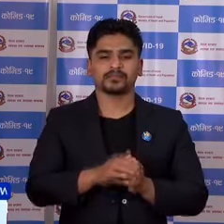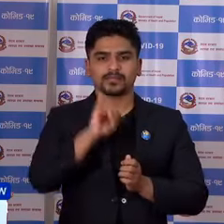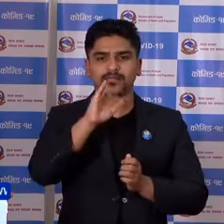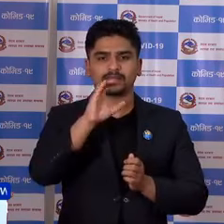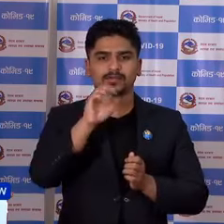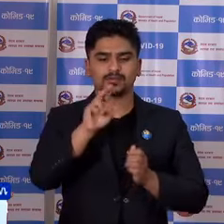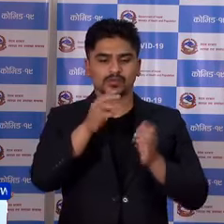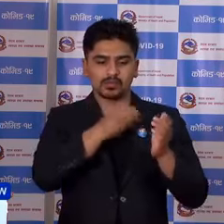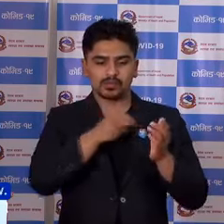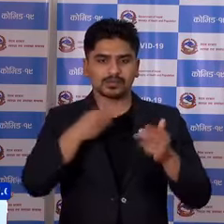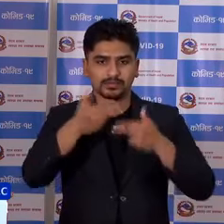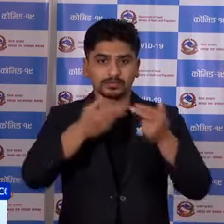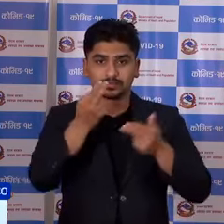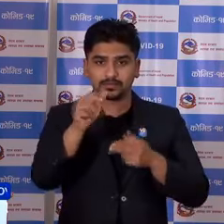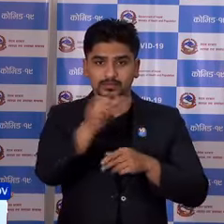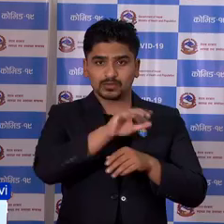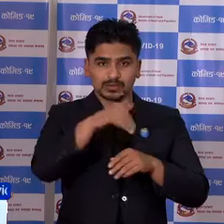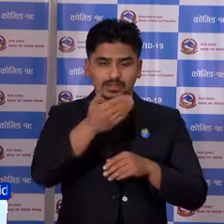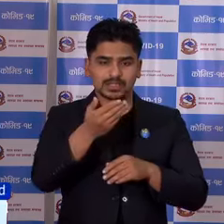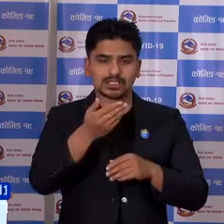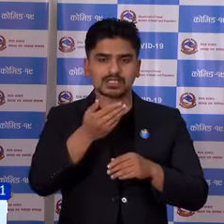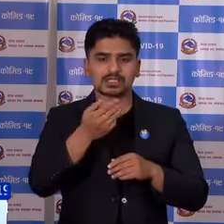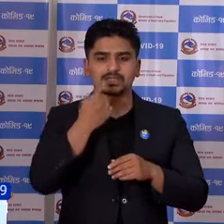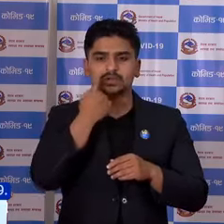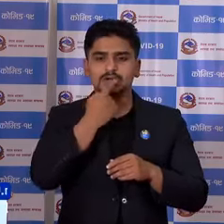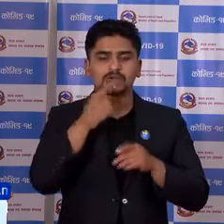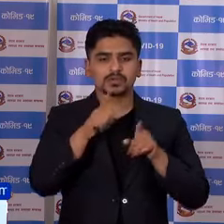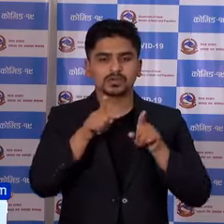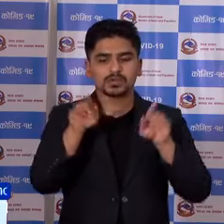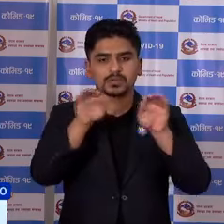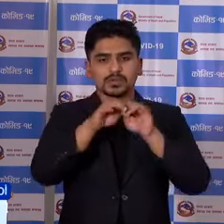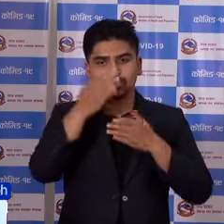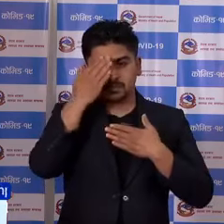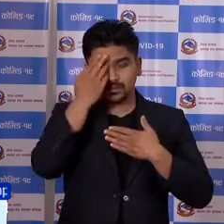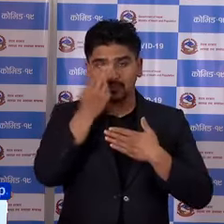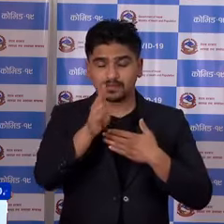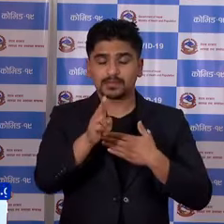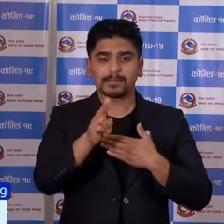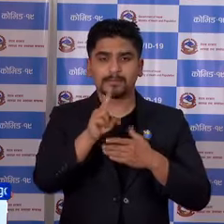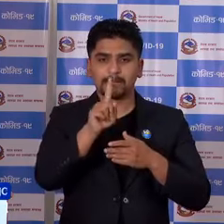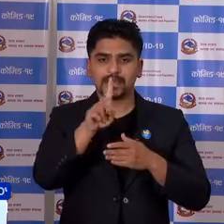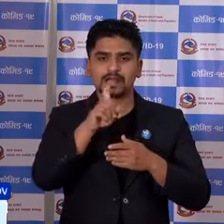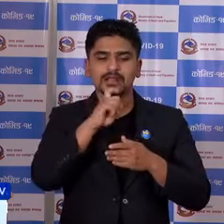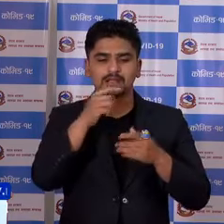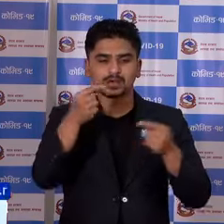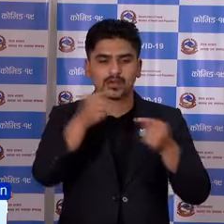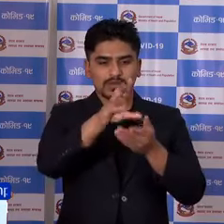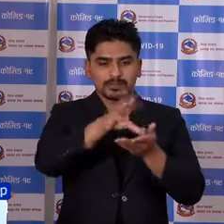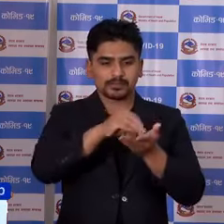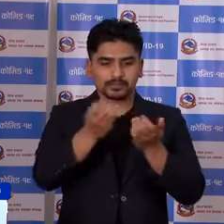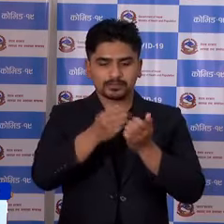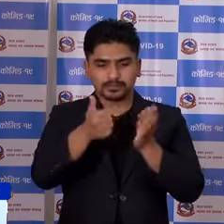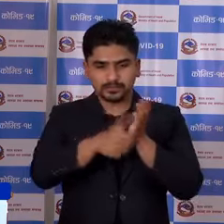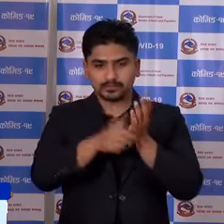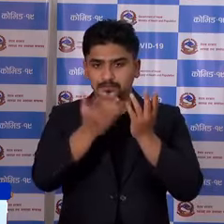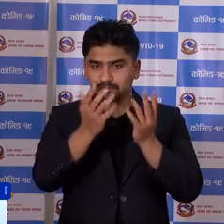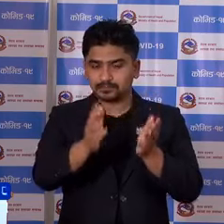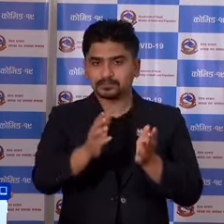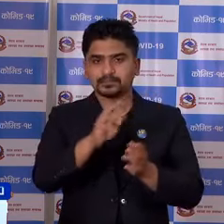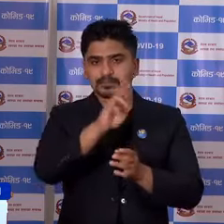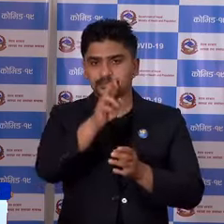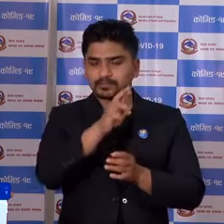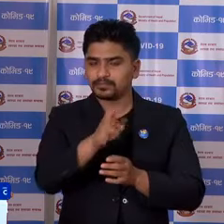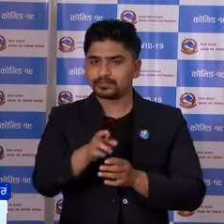आइसियुमा उपचार भएको थियो। उहाँलाई कलेजो सम्बन्धी रोग थियो। 12 नमुना सङ्कलन भई परीक्षण भएको थियो